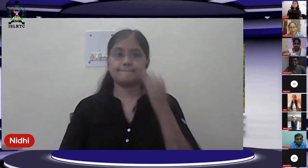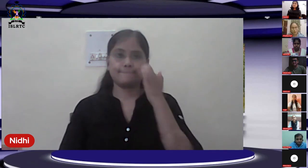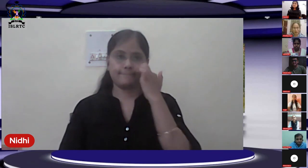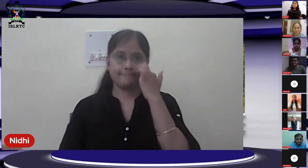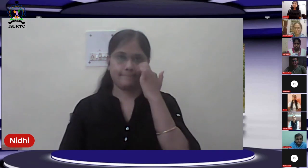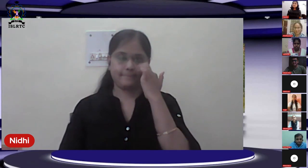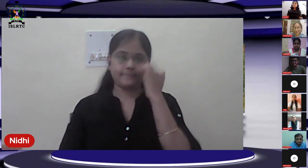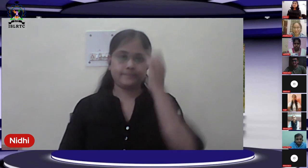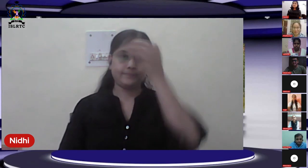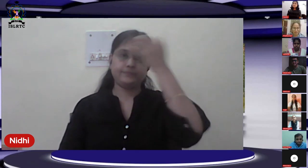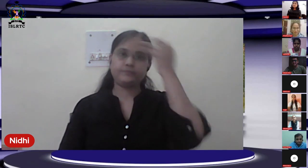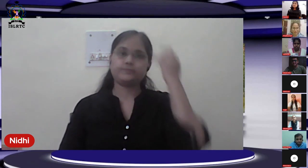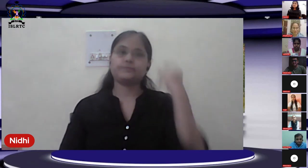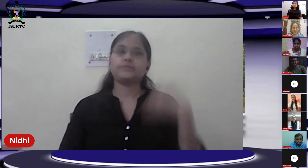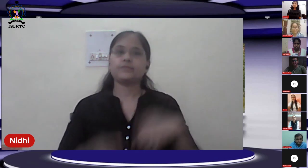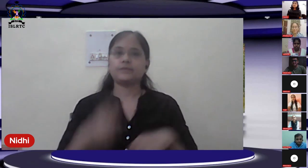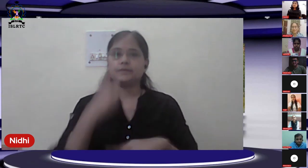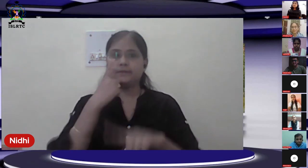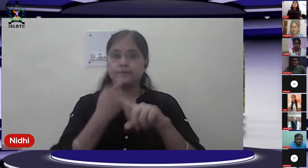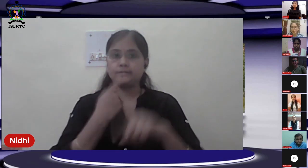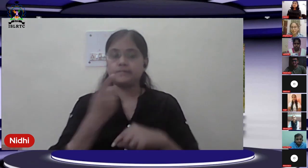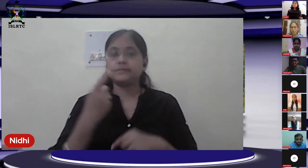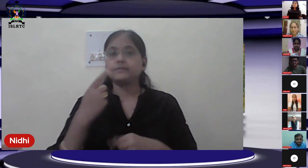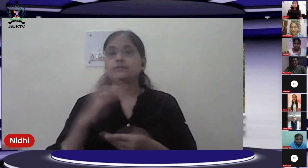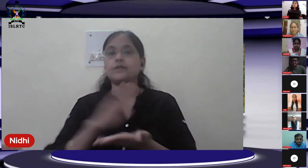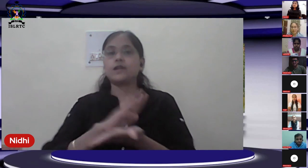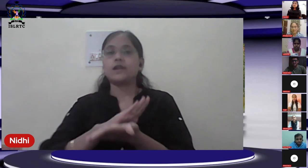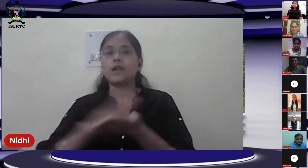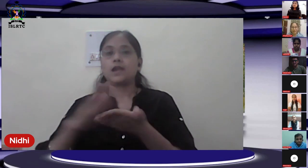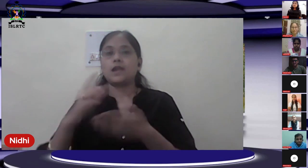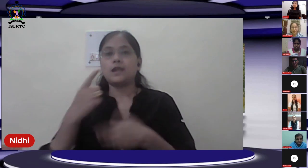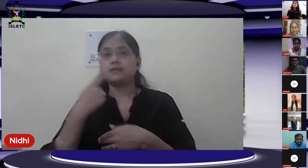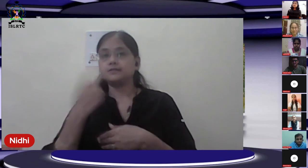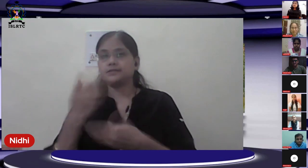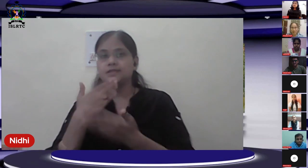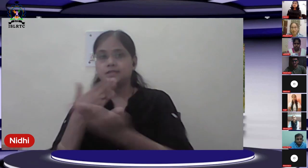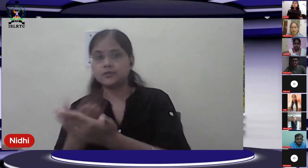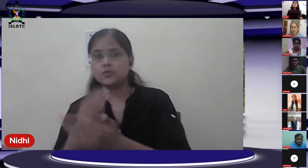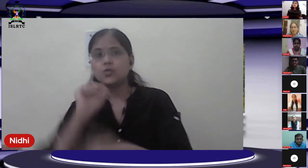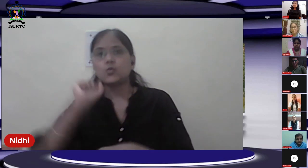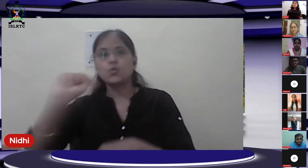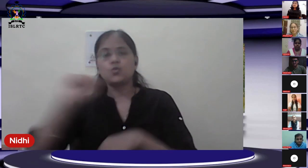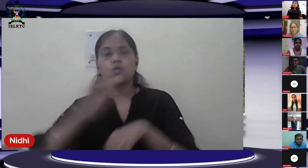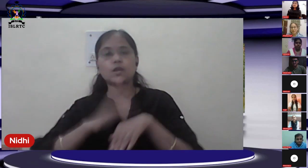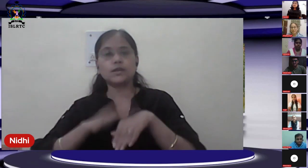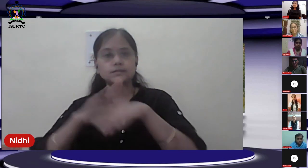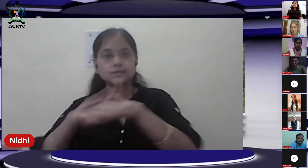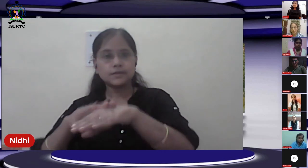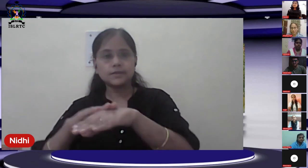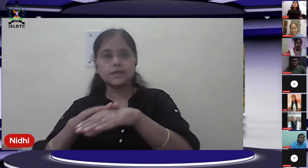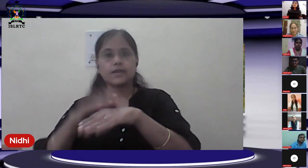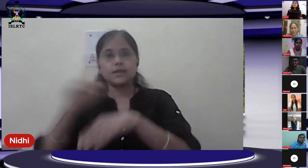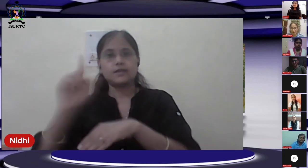थैंक यू हर्षिता। हर्षिता ने एक बहुत ही प्यारा अपना एक्सपीरियंस हम सबके साथ में शेयर किया